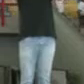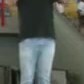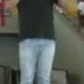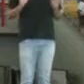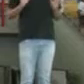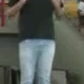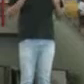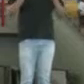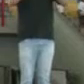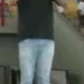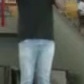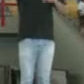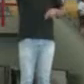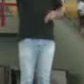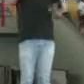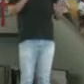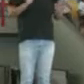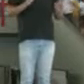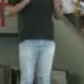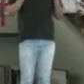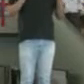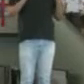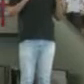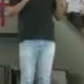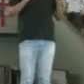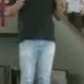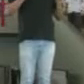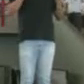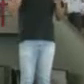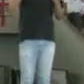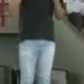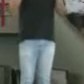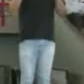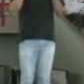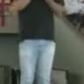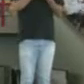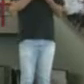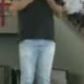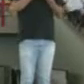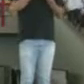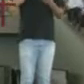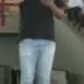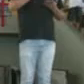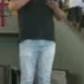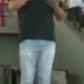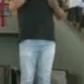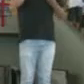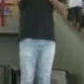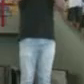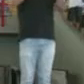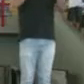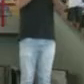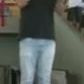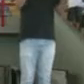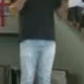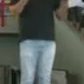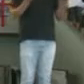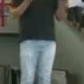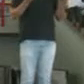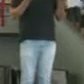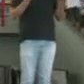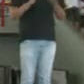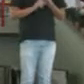discutido. Então evitem uma entrada básica, porque fica parecendo que você não tem argumentos para a redação. Ou